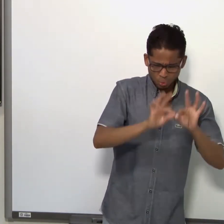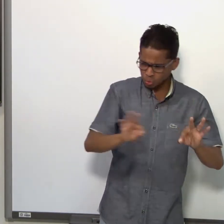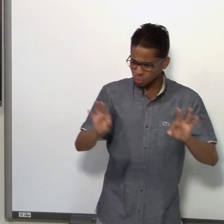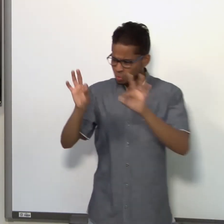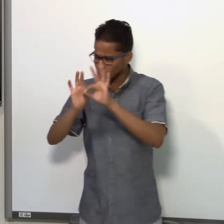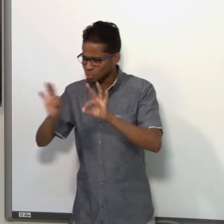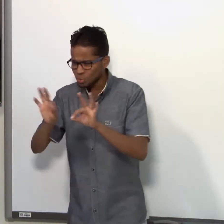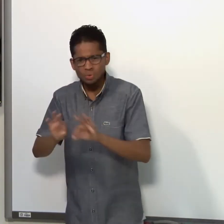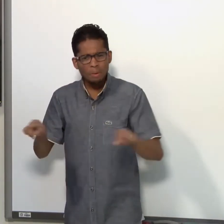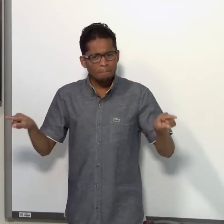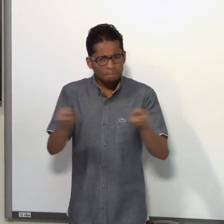Percebam.